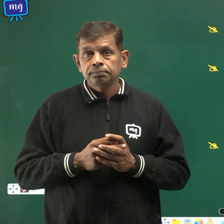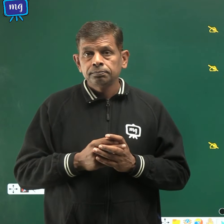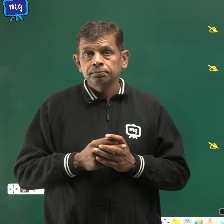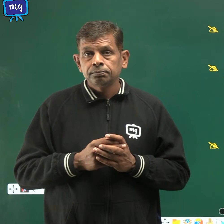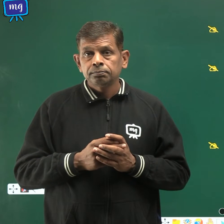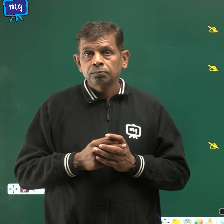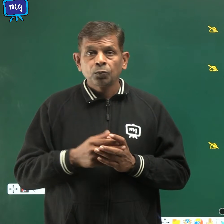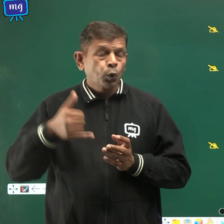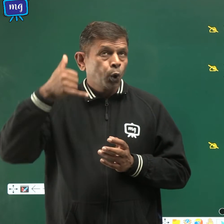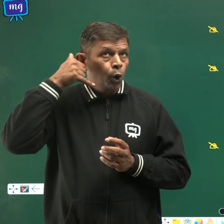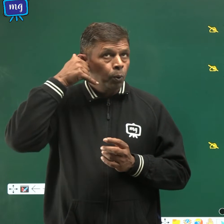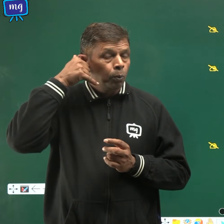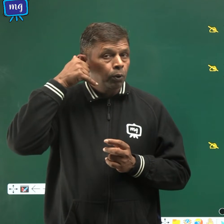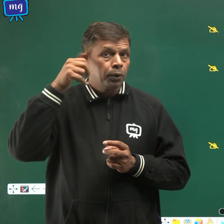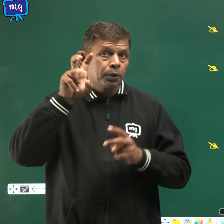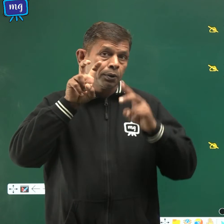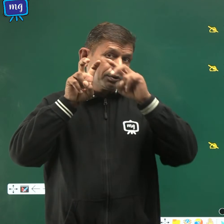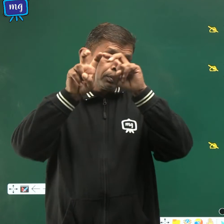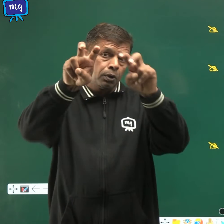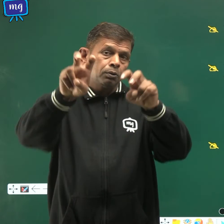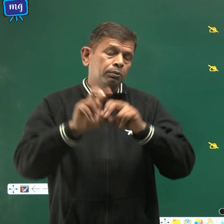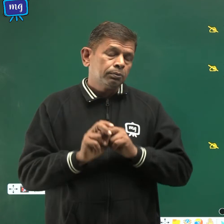टेलीफोन के तारों,